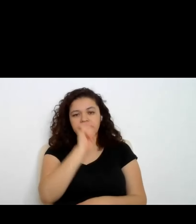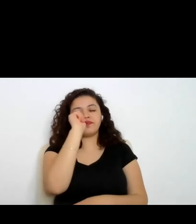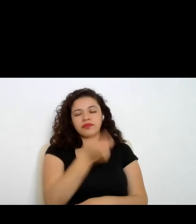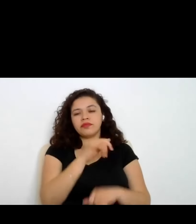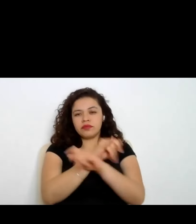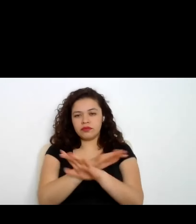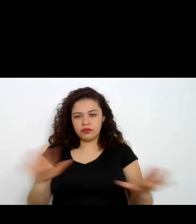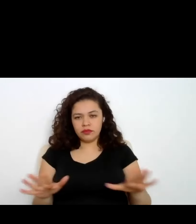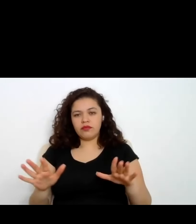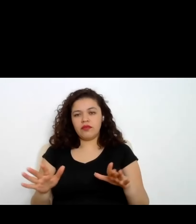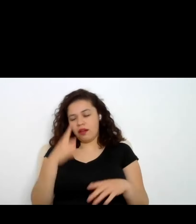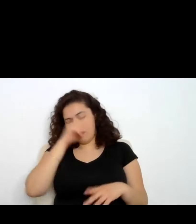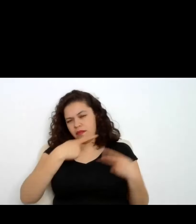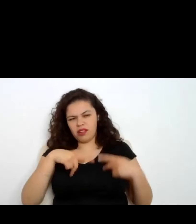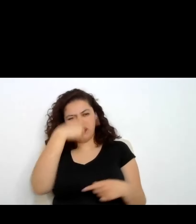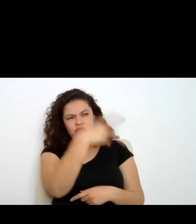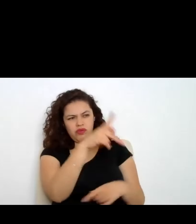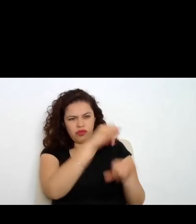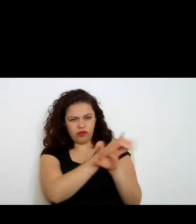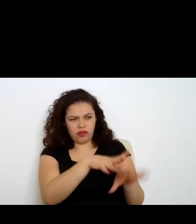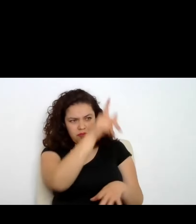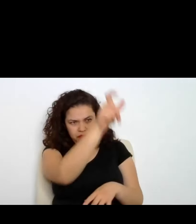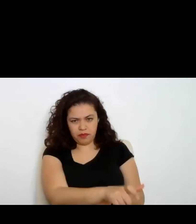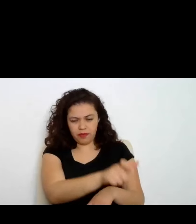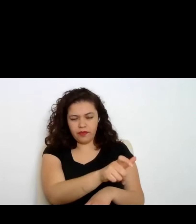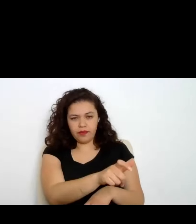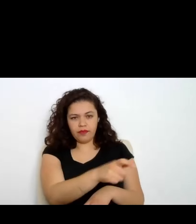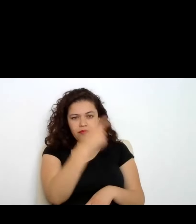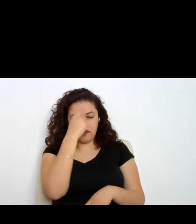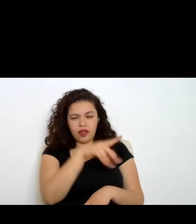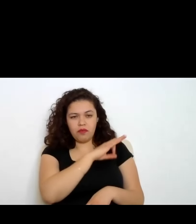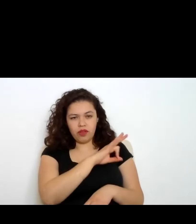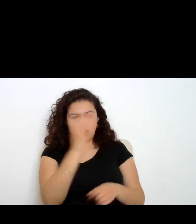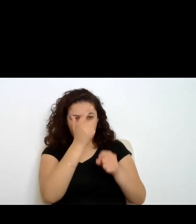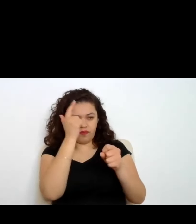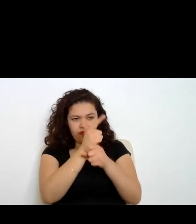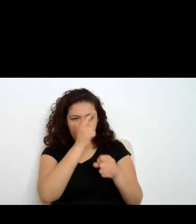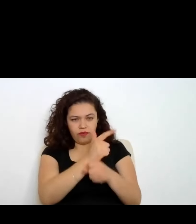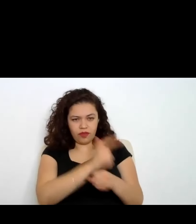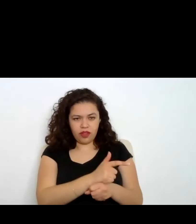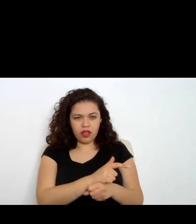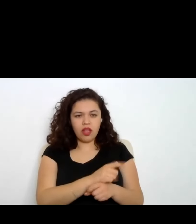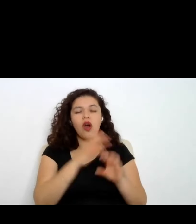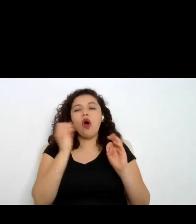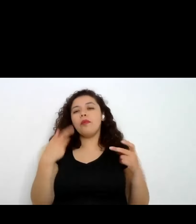información concerniente a una persona física que permita identificarla o la haga identificable. Y